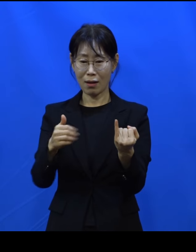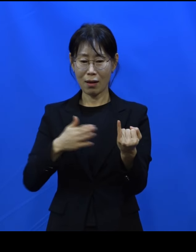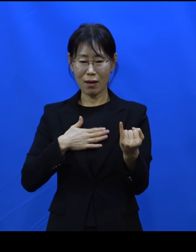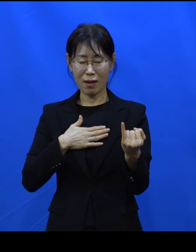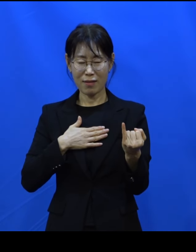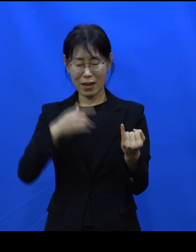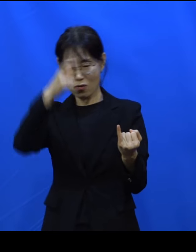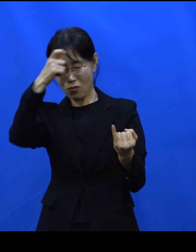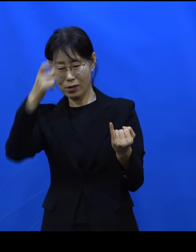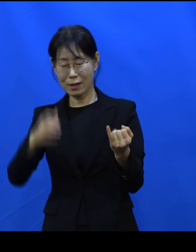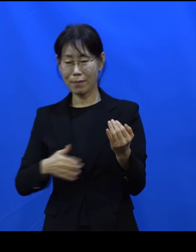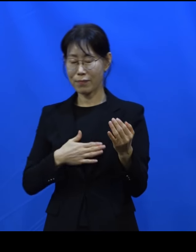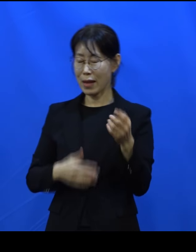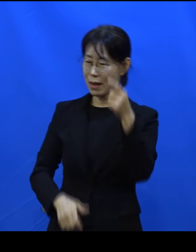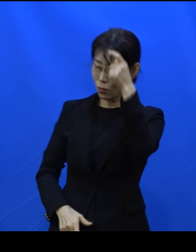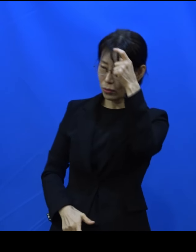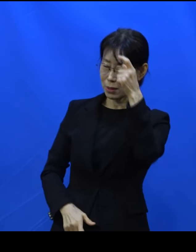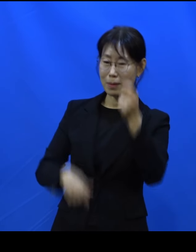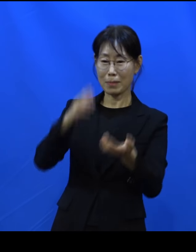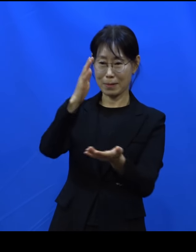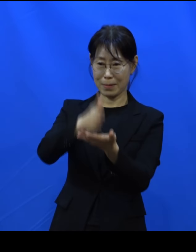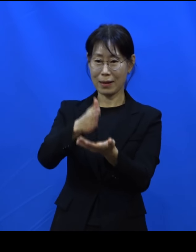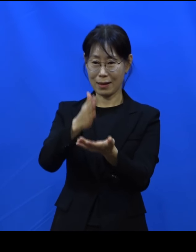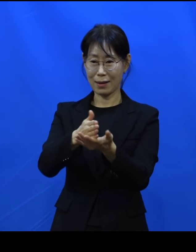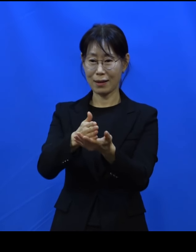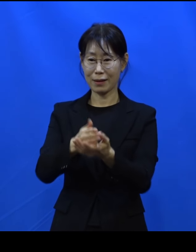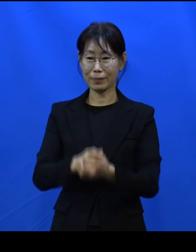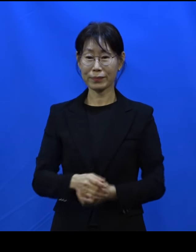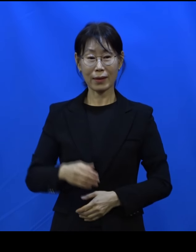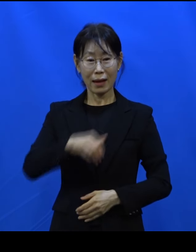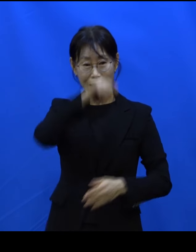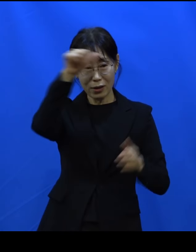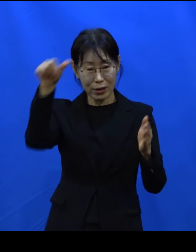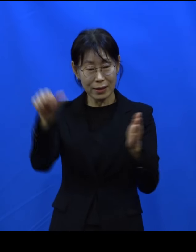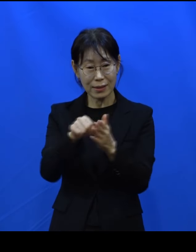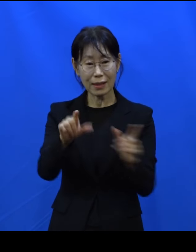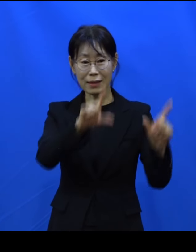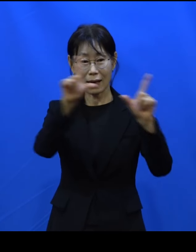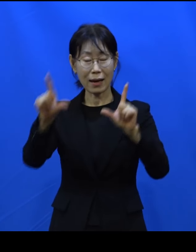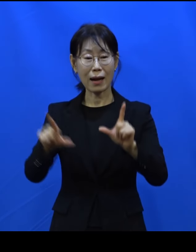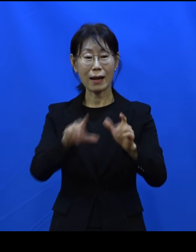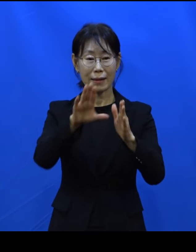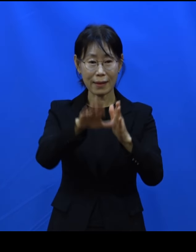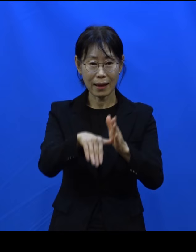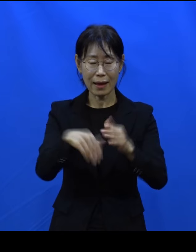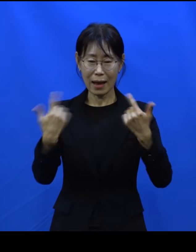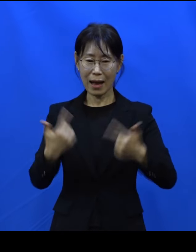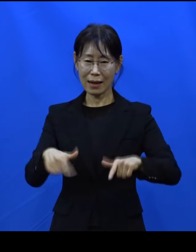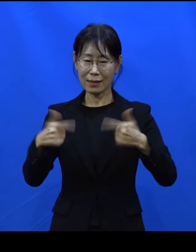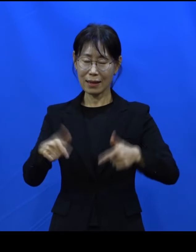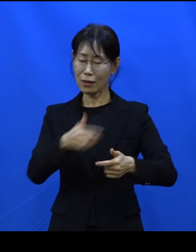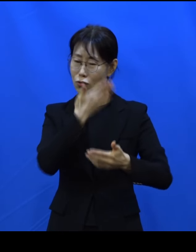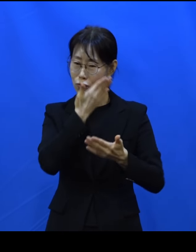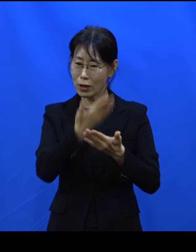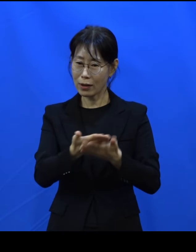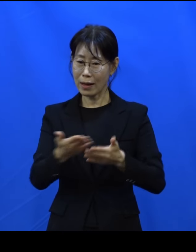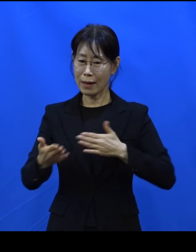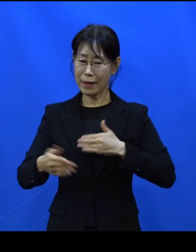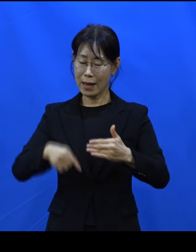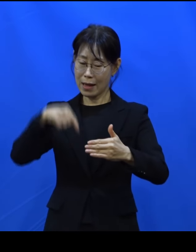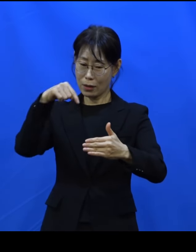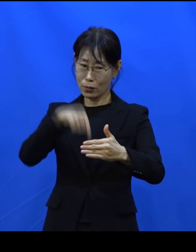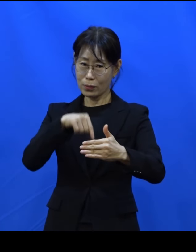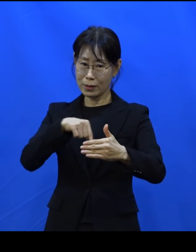과정. 여러분, 결혼관계뿐만 아닙니다. 우리의 삶 가운데 언제나 초점은 그리스도여야 된다는